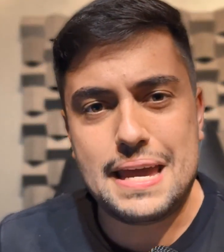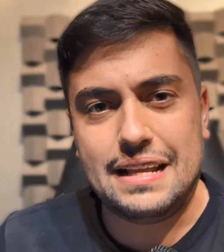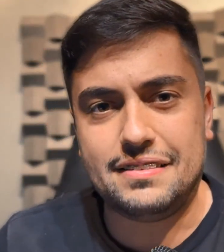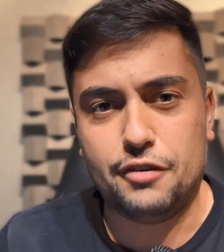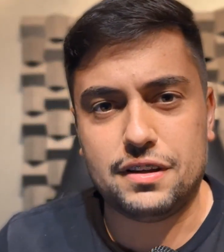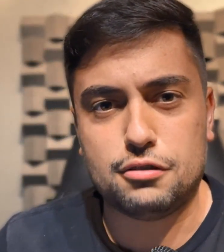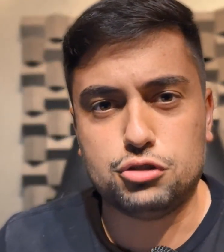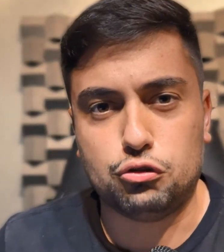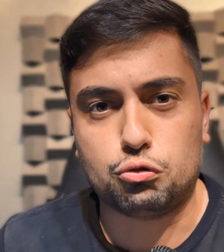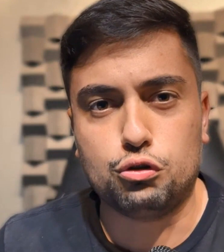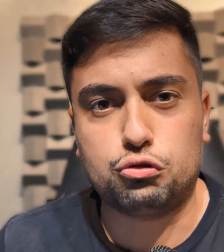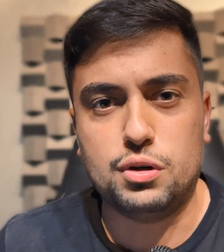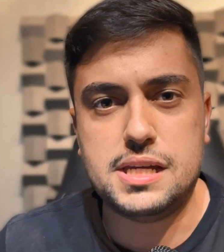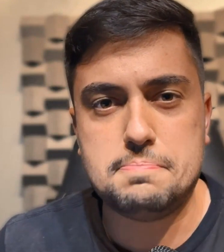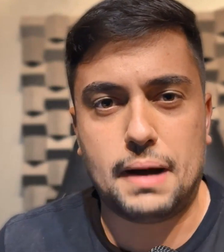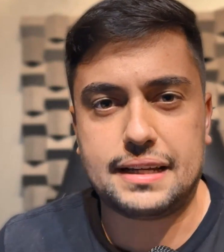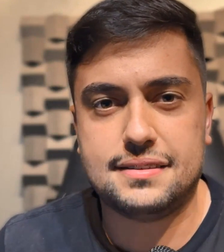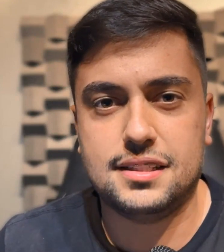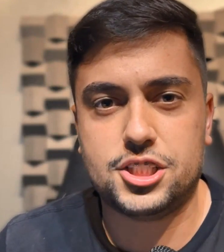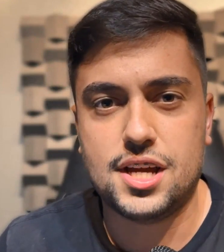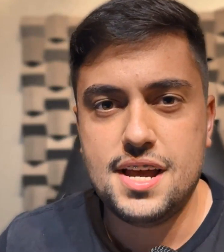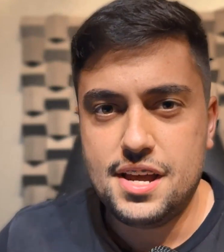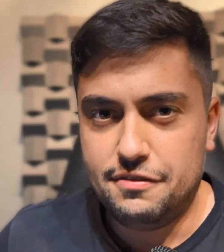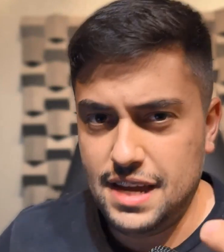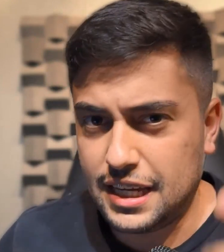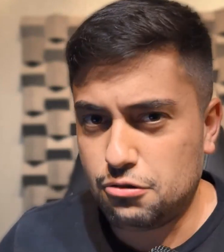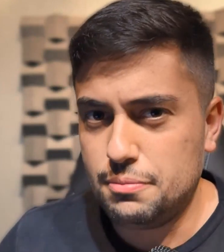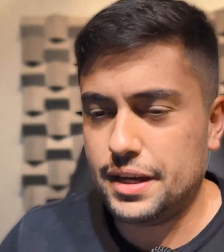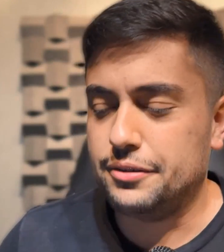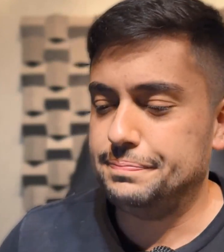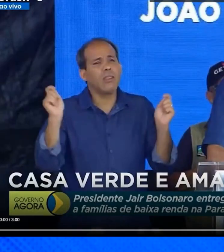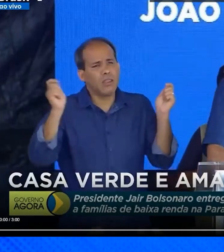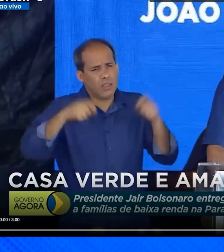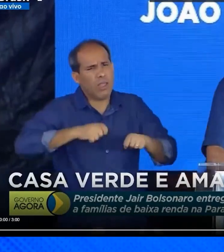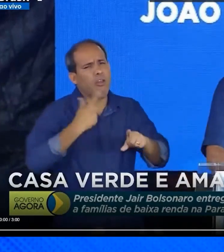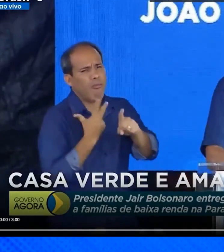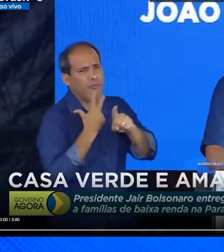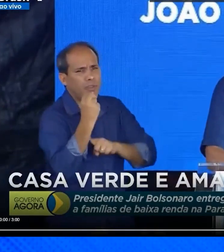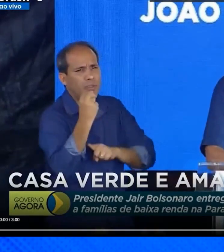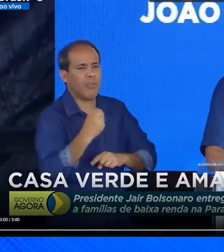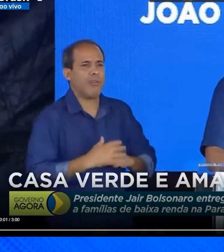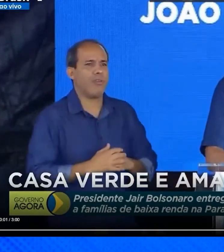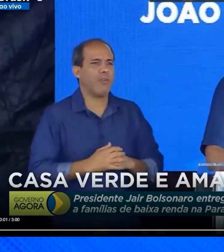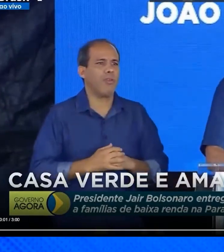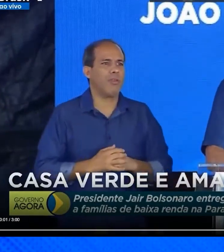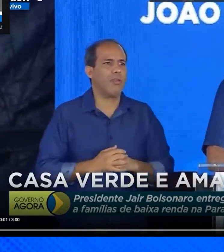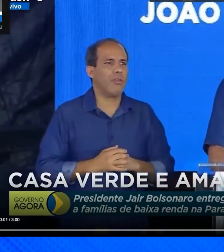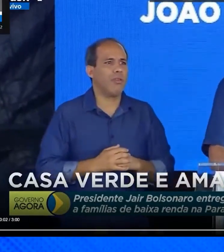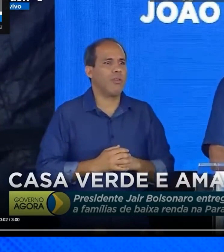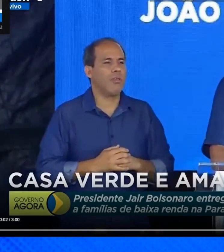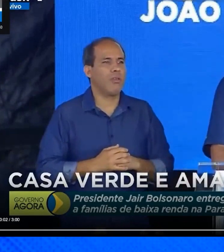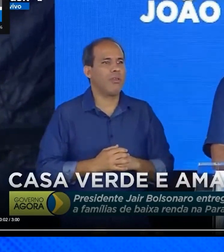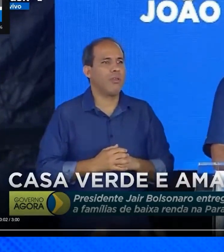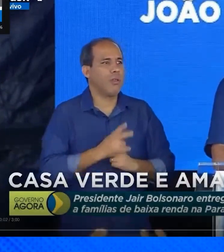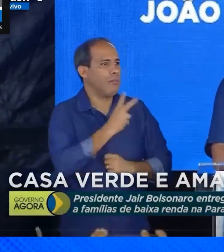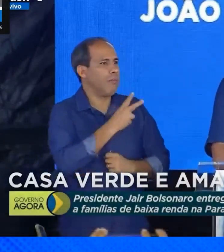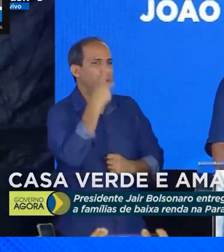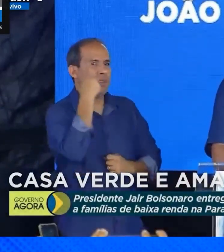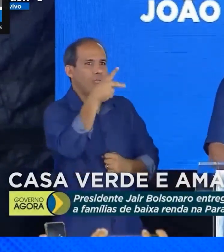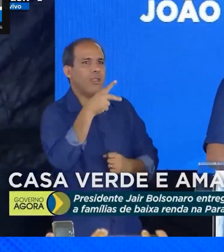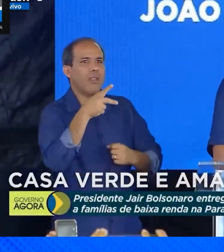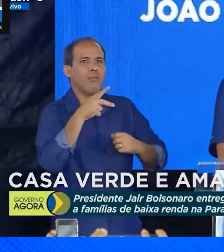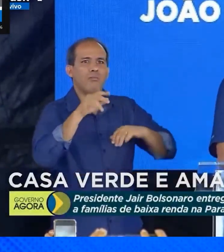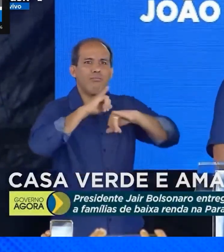Bolsonaro merecia fazer um discurso impactante. Vem aqui comigo. Como a imprensa está anunciando que o